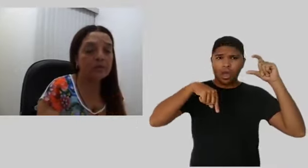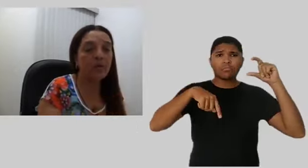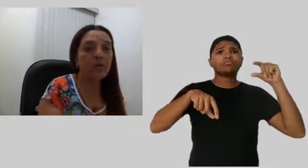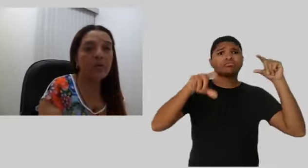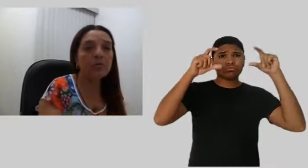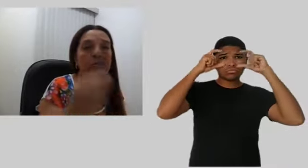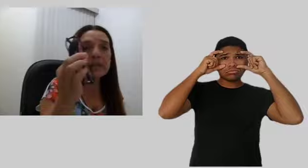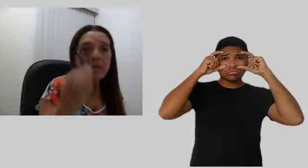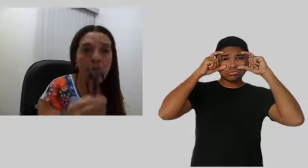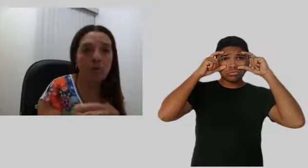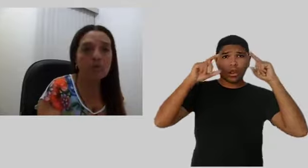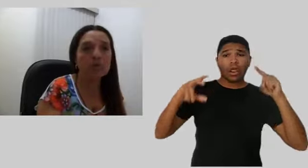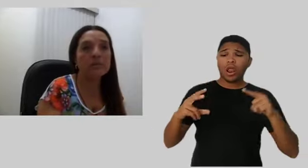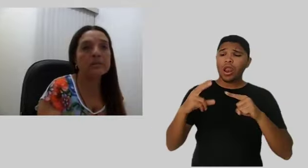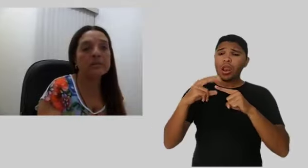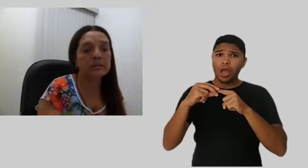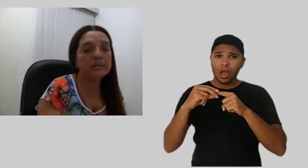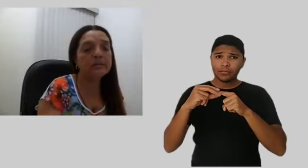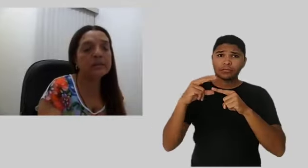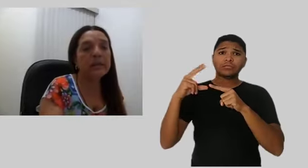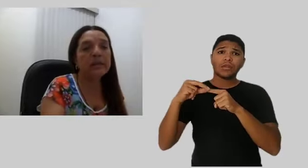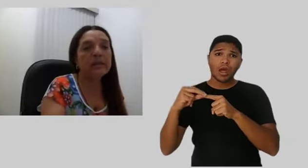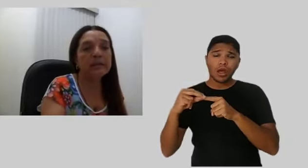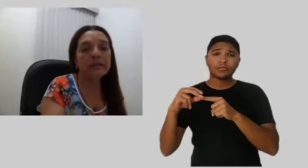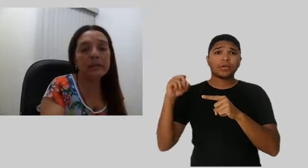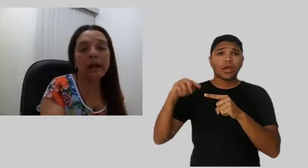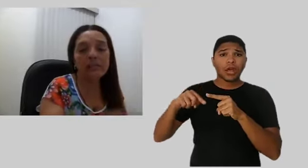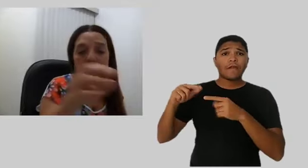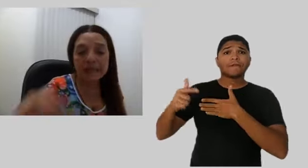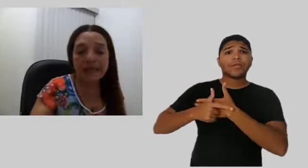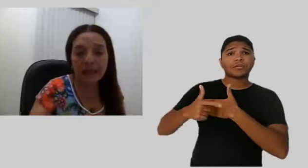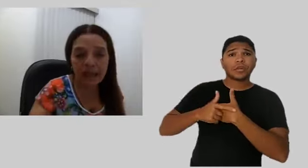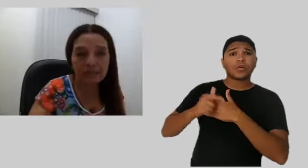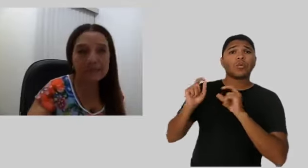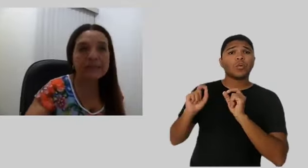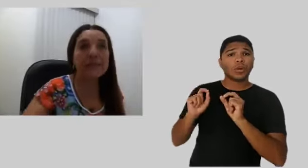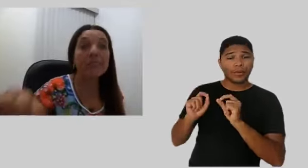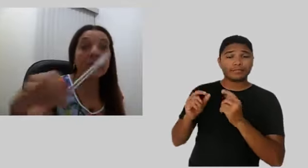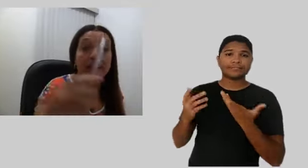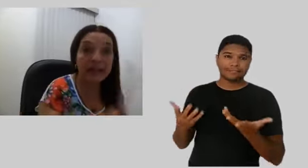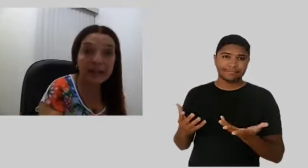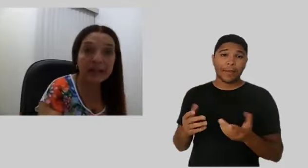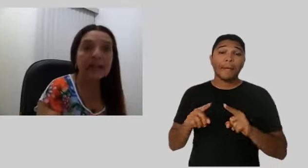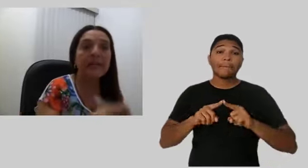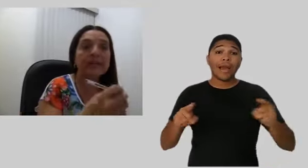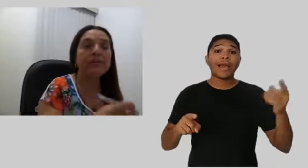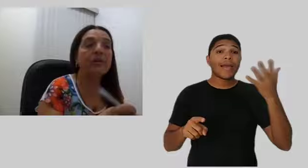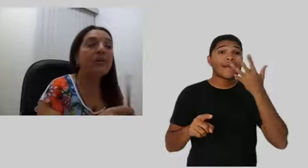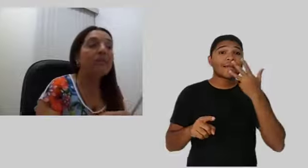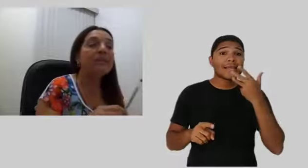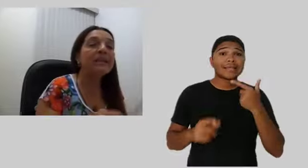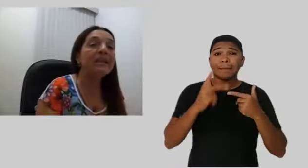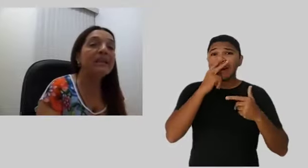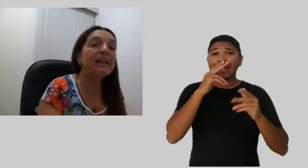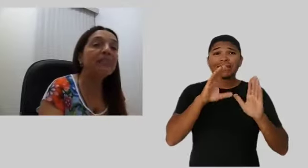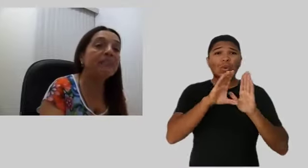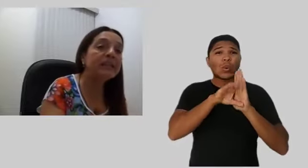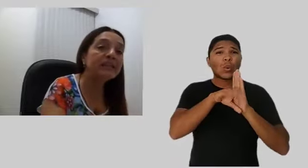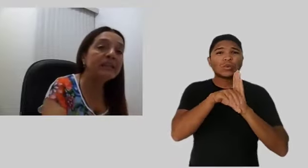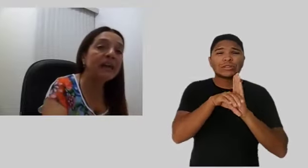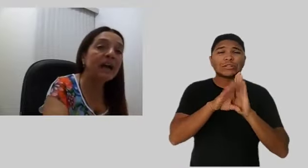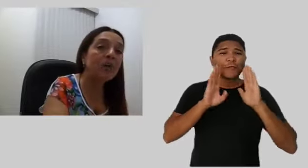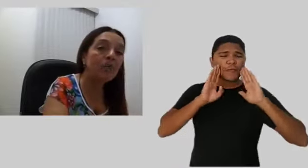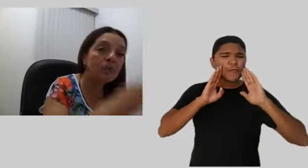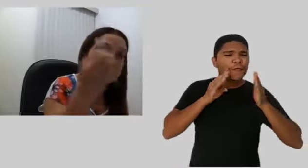acordado. Por exemplo, óculos é óculos, não é isso? Lápis é lápis, serve para quê? E tal, tal, tal. Mas ela ainda